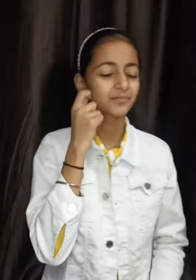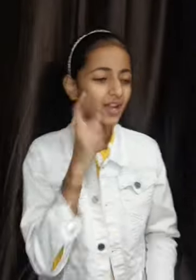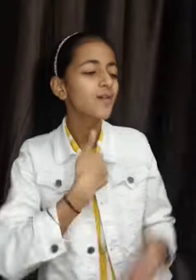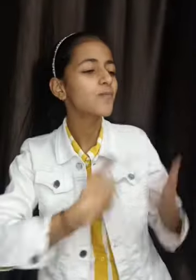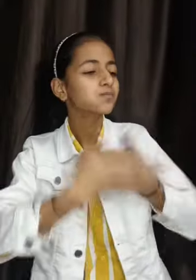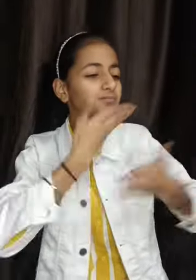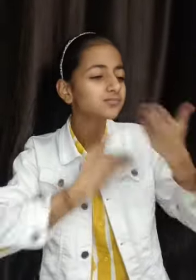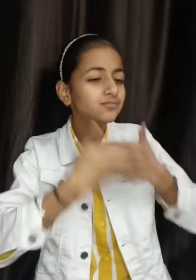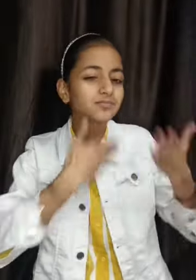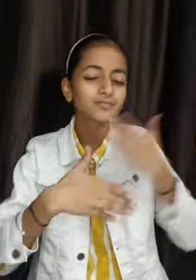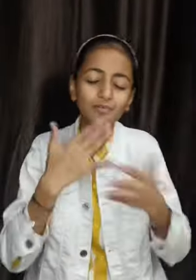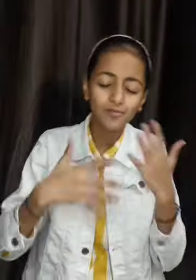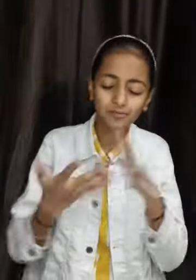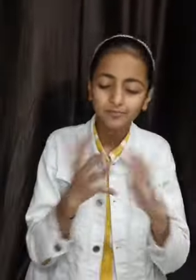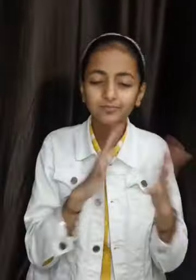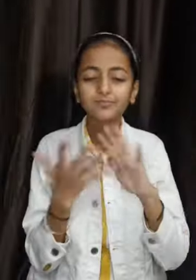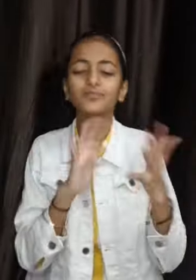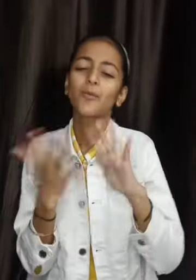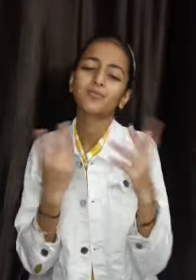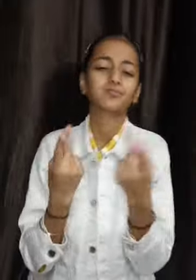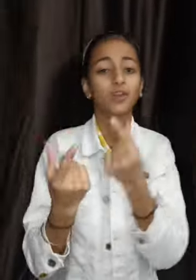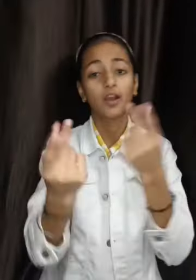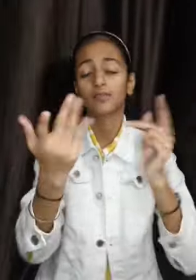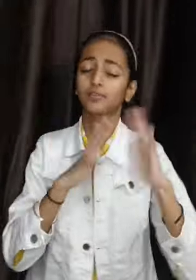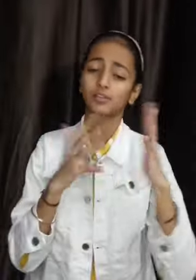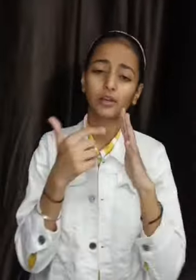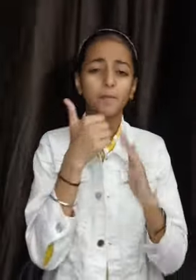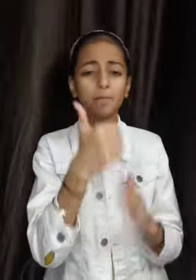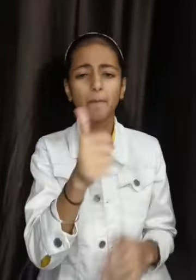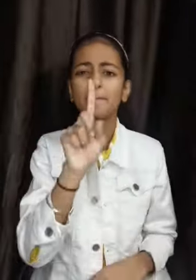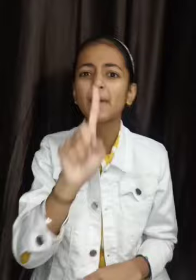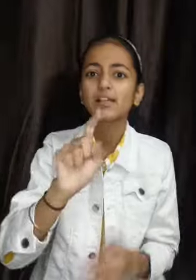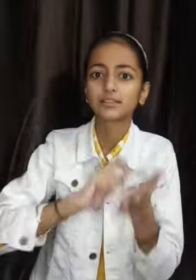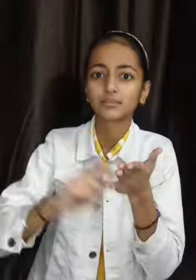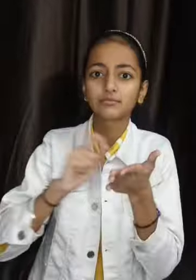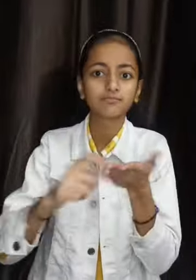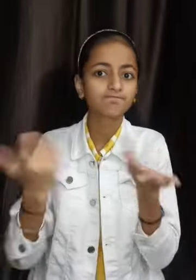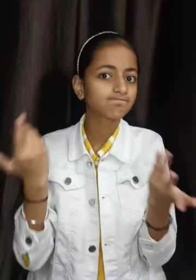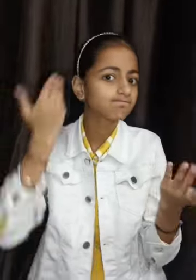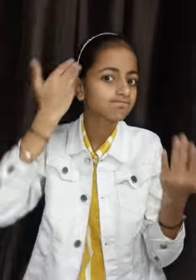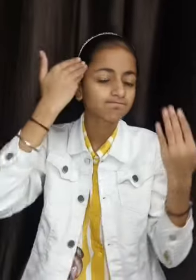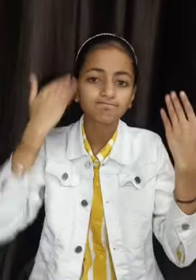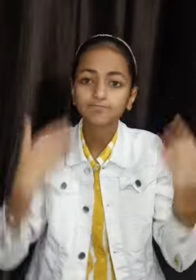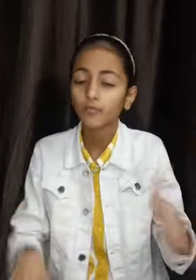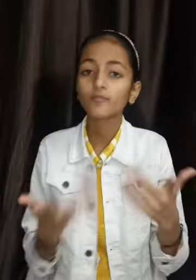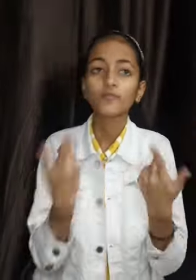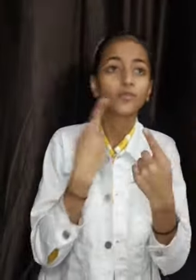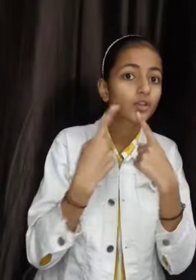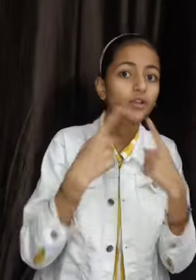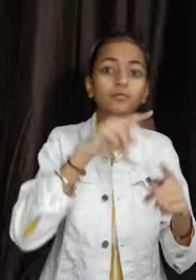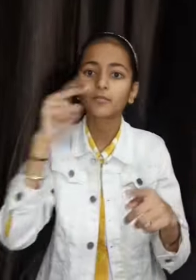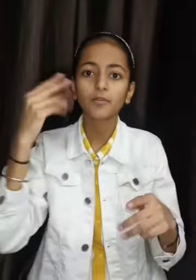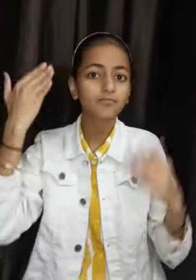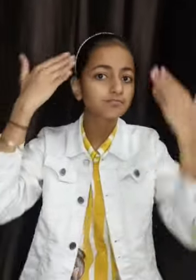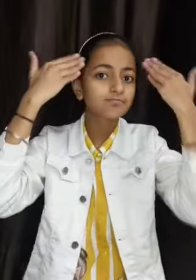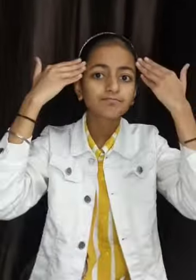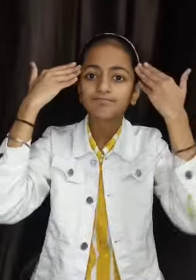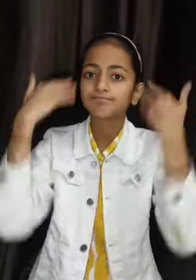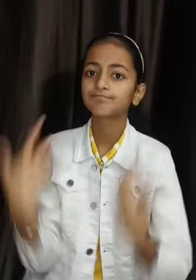लिखने पढ़ने में ज्यादा बेहतर नहीं थी, क्योंकि अध्यापकों द्वारा बोलकर पढ़ाया जाना मुझे समझ नहीं आता था।